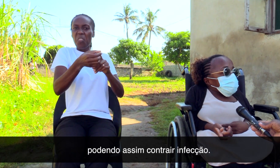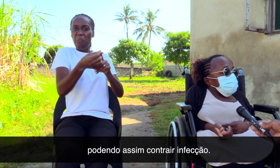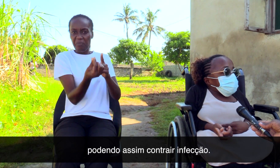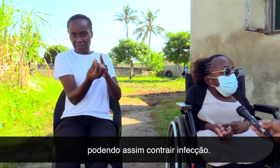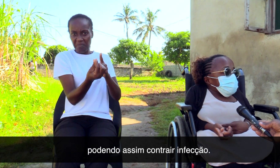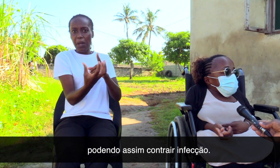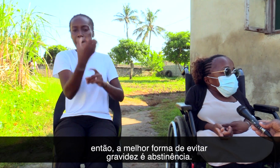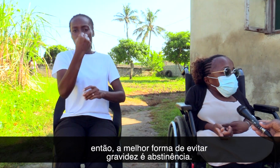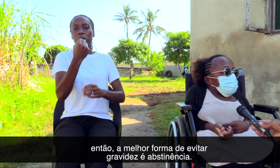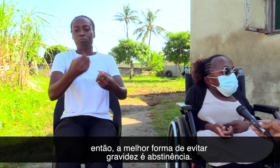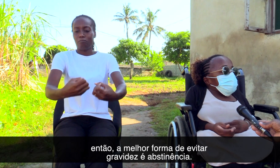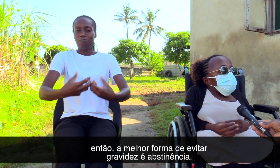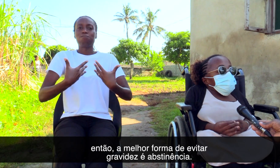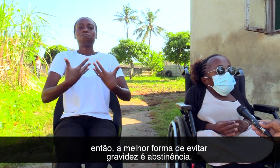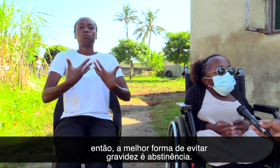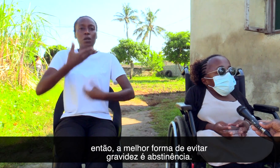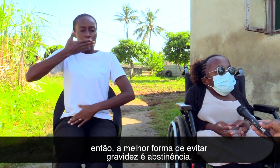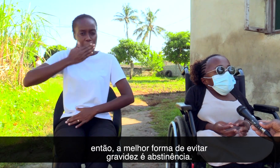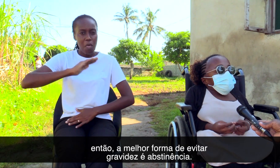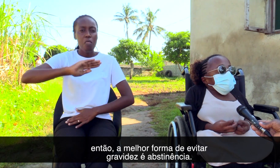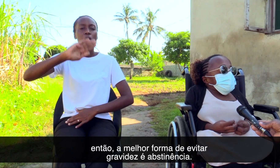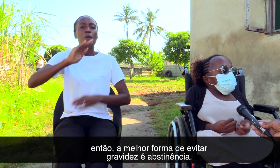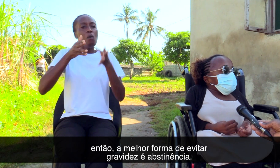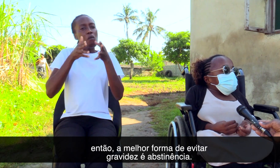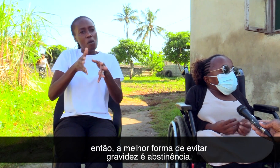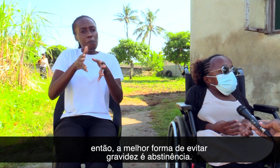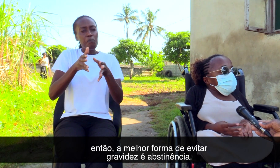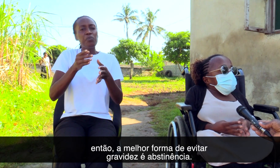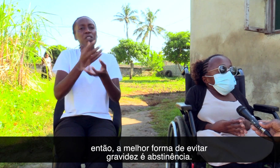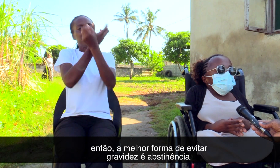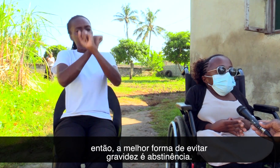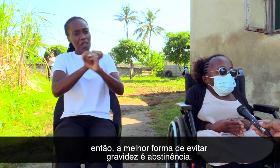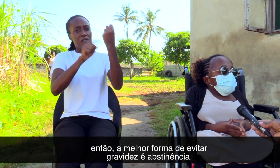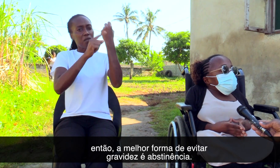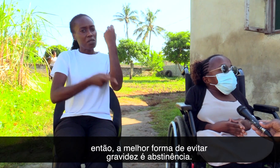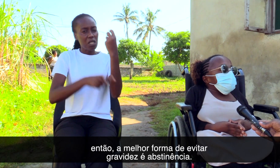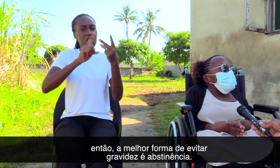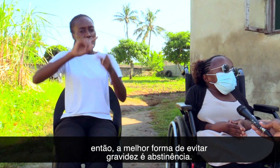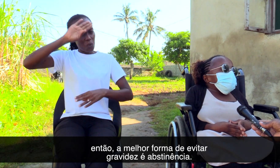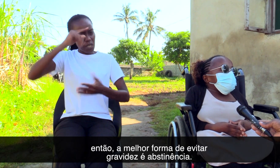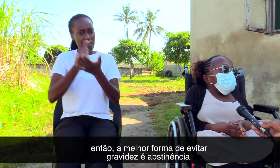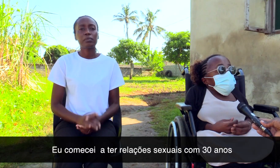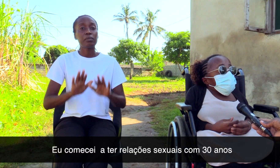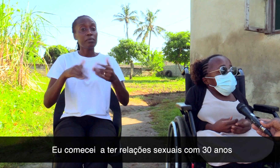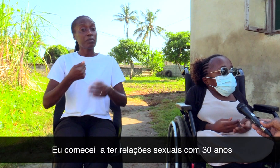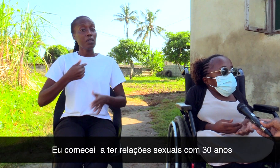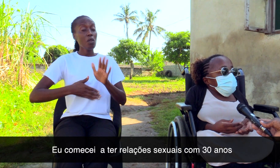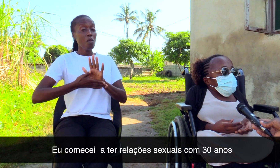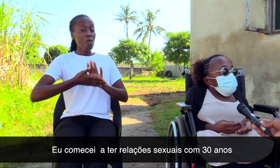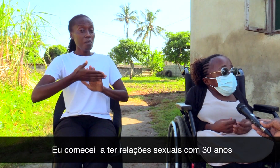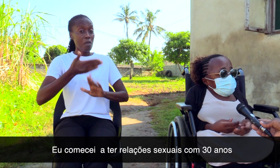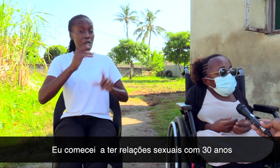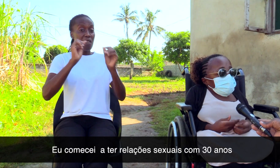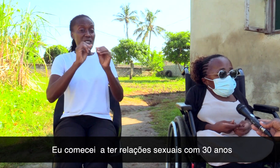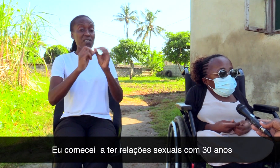pode contaminar-se. Então a melhor forma de evitar a gravidez e doença é a abstinência. Eu comecei